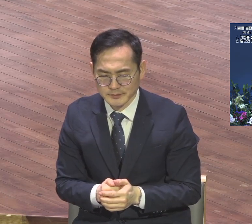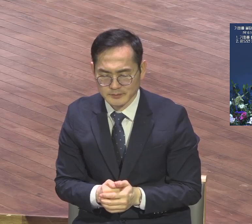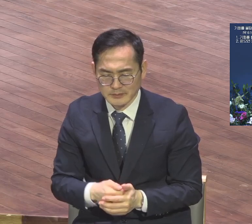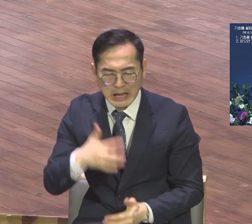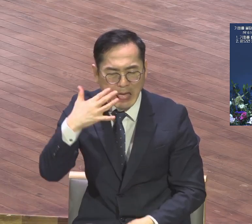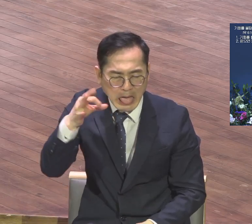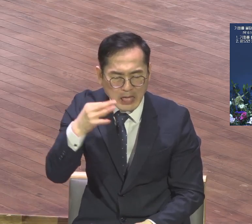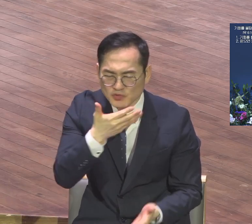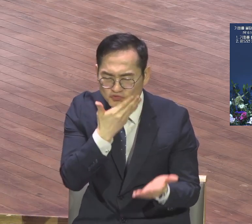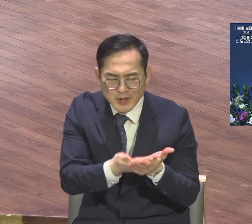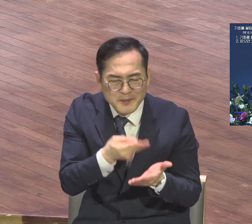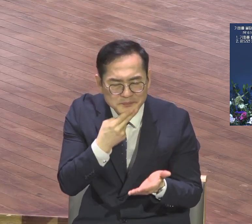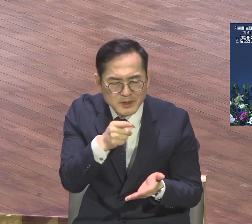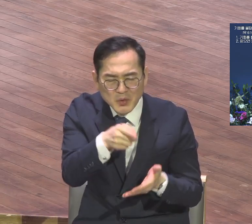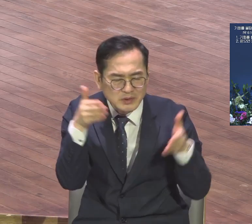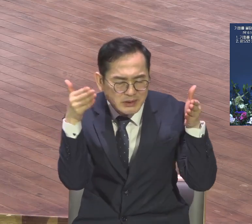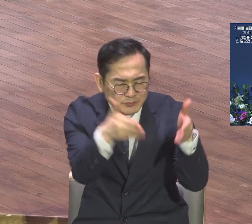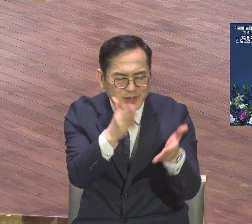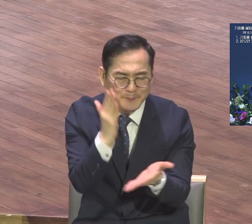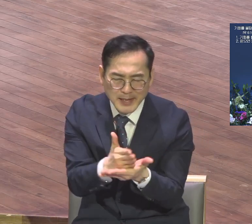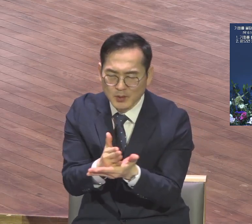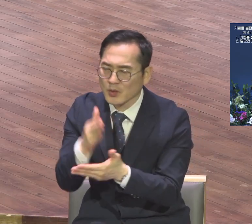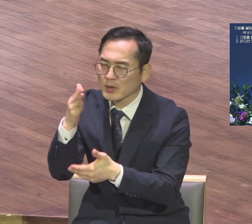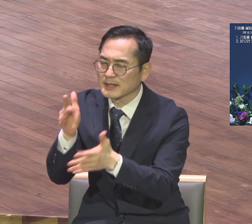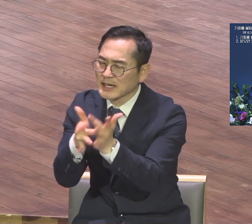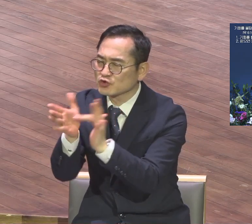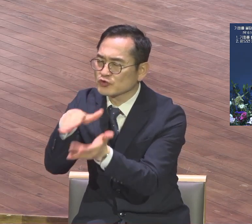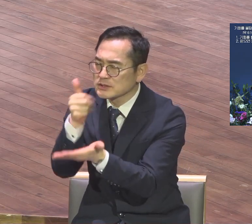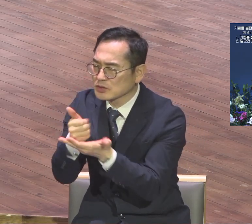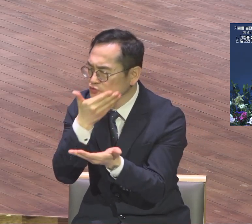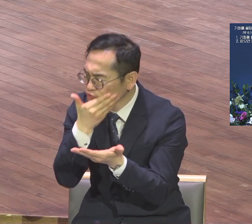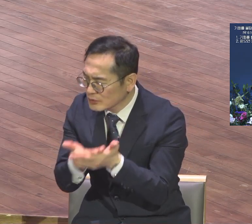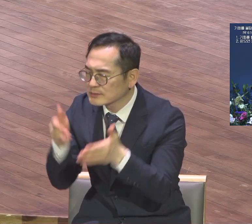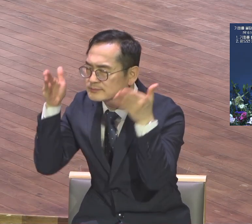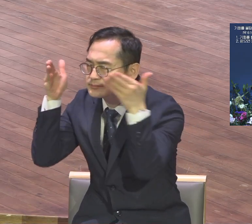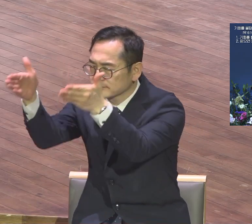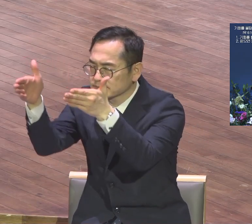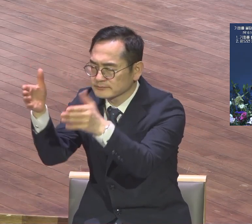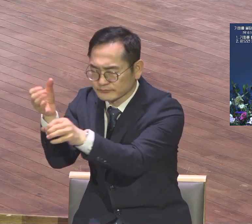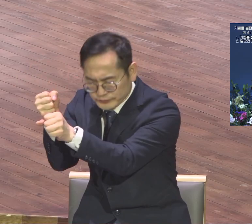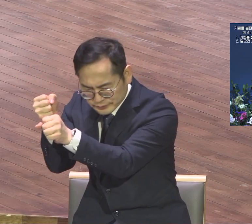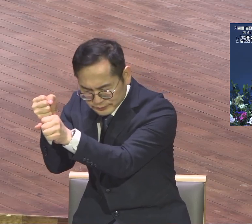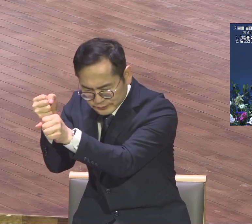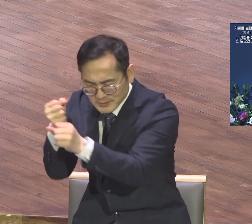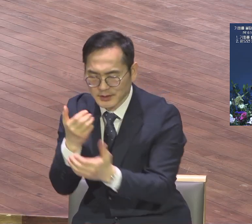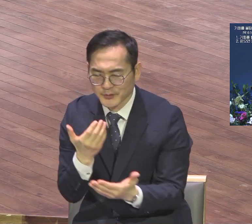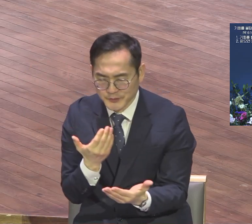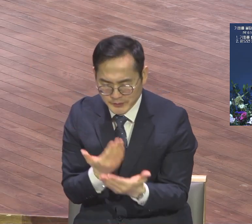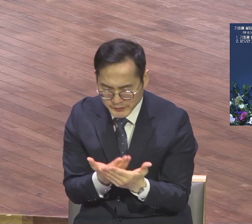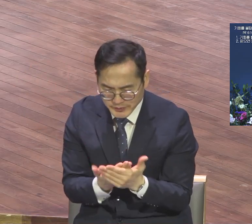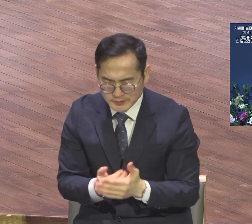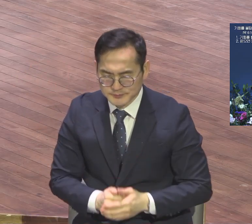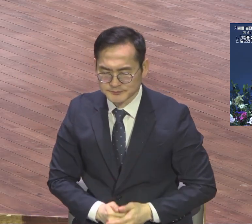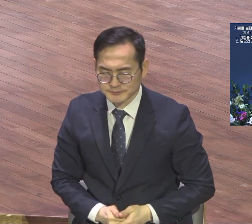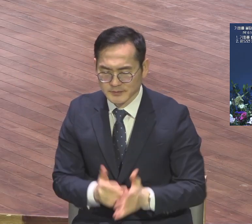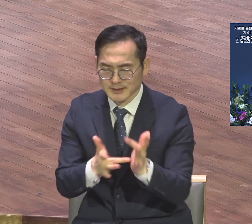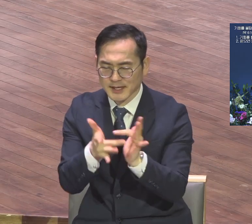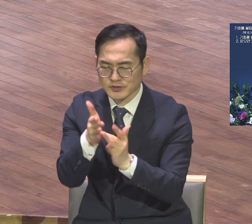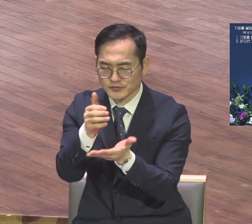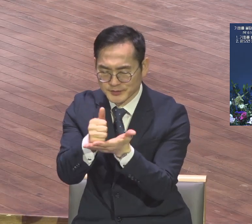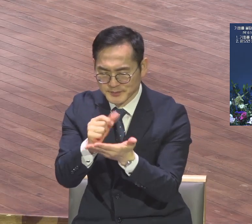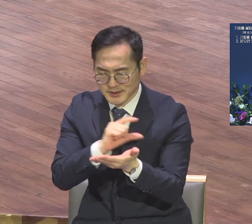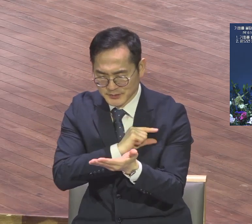생각 빼앗기지 않게 하시고, 오직 본론 붙잡고 날마다 그리스도 누리는 믿음의 사람들이 되게 하여 주옵소서.